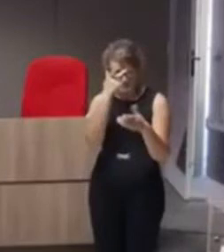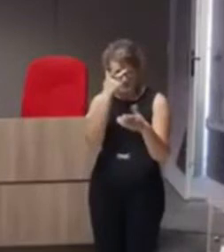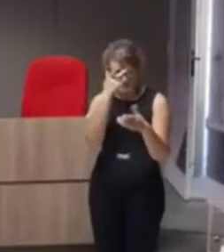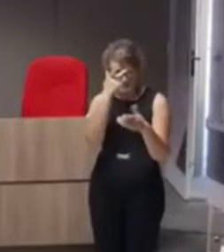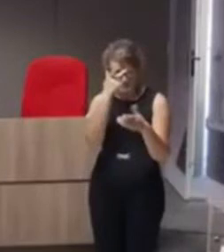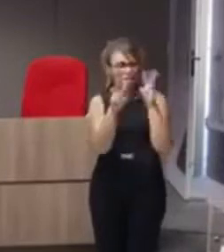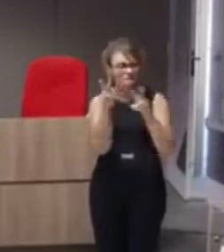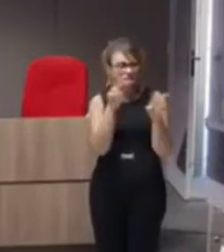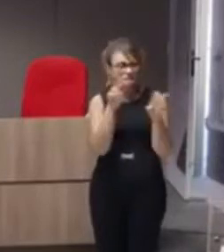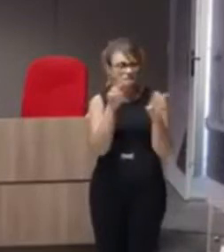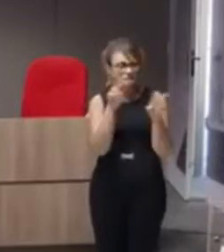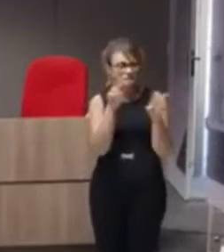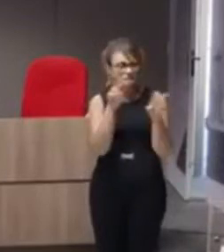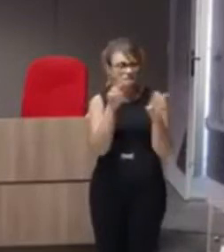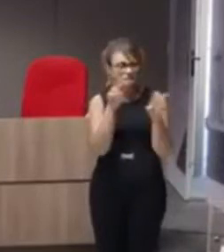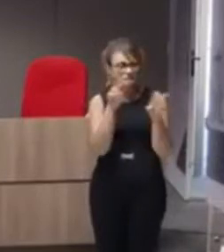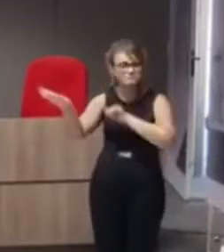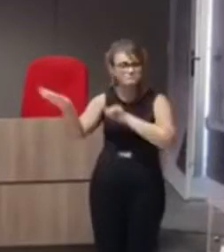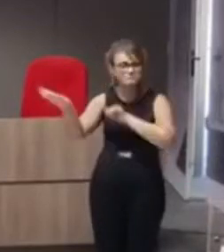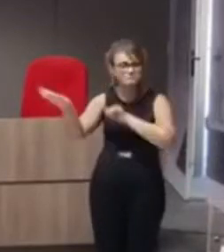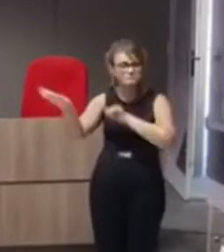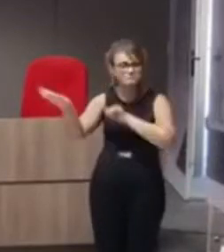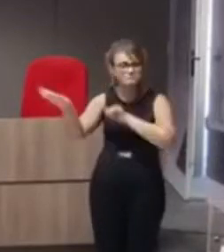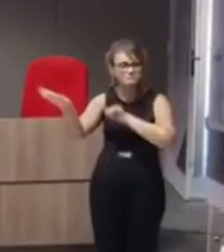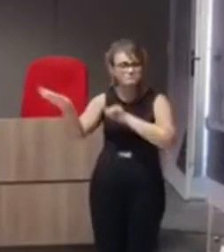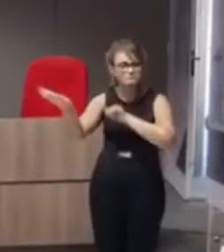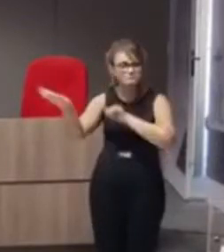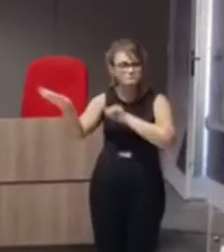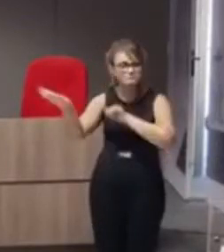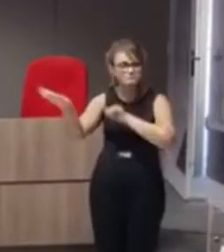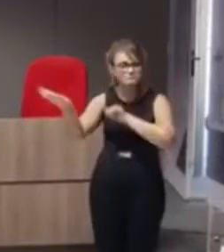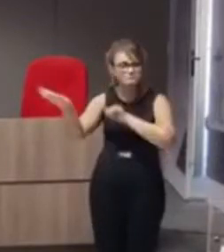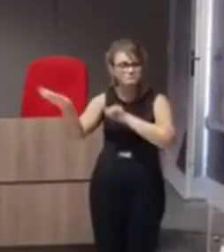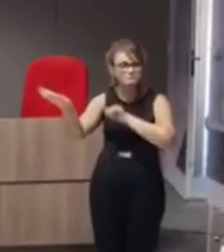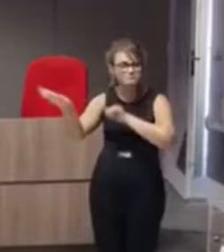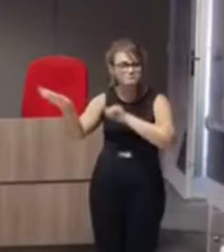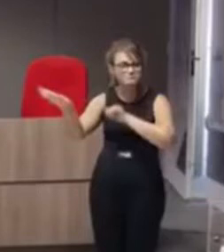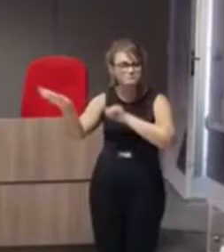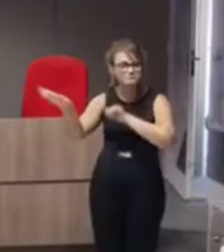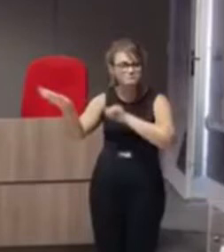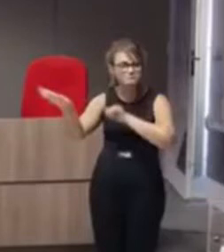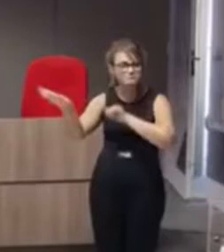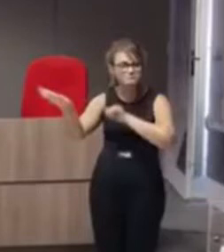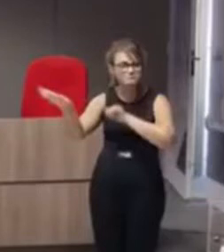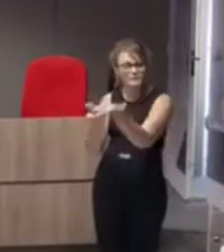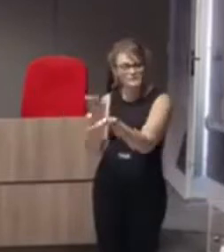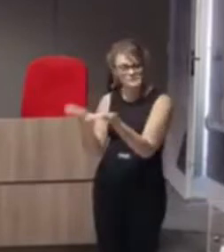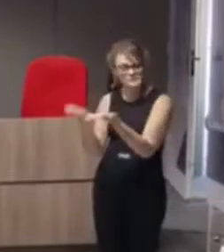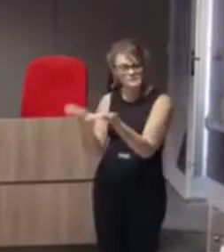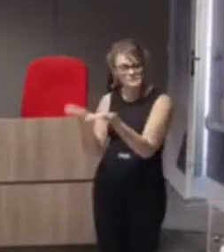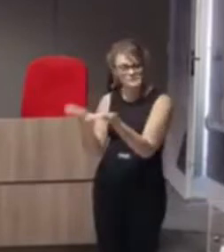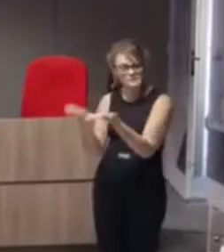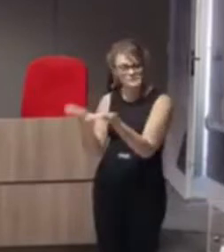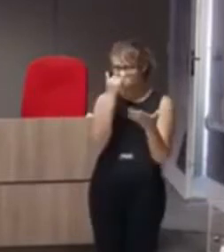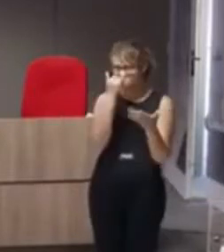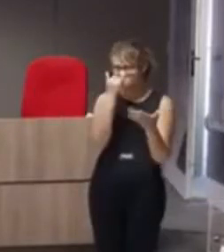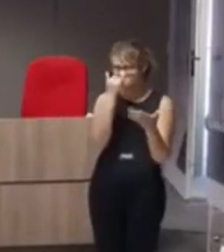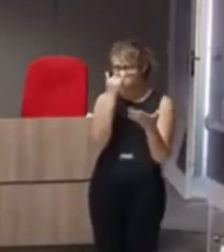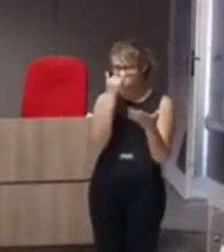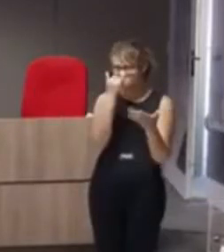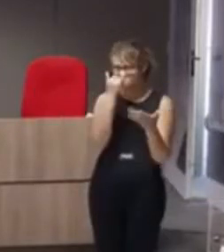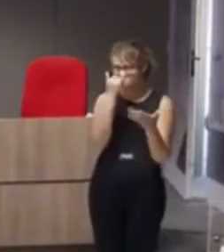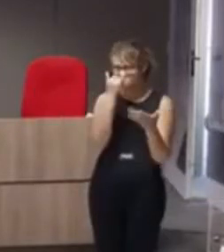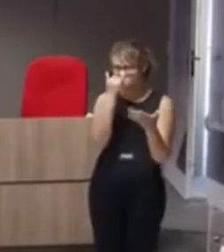vivenciadas e compartilhadas por aqueles profissionais que estão ali para o apoio, para o cuidado, para a prestação de serviços. Então, o